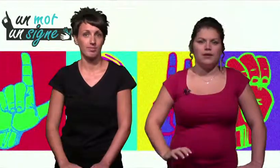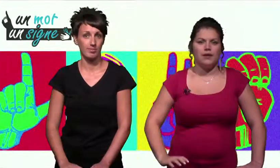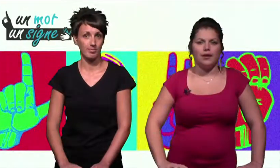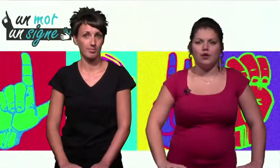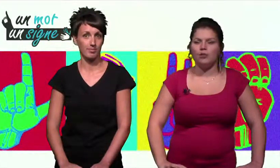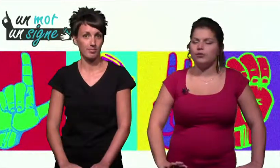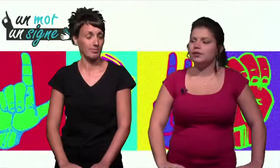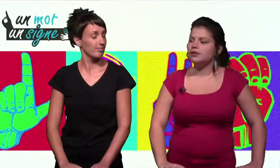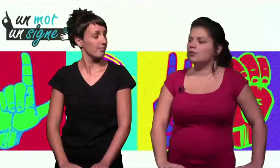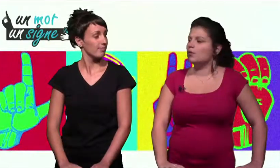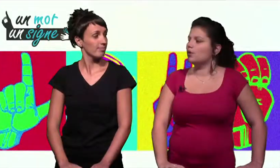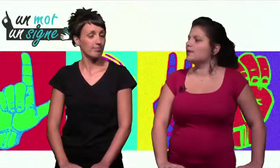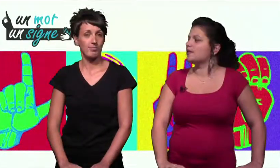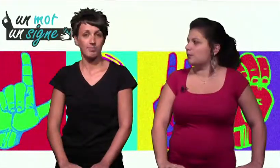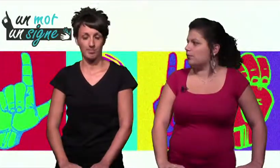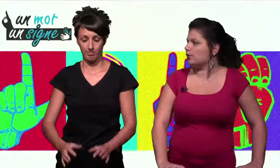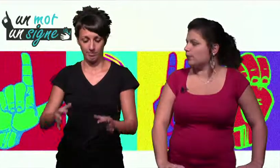Et comment tu signes le mois de septembre?